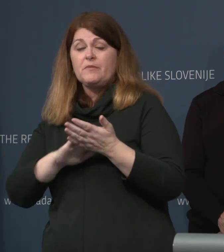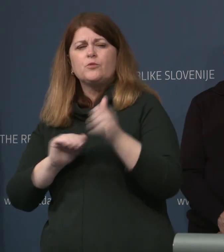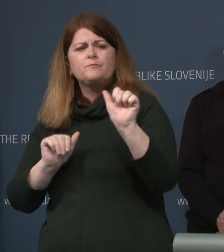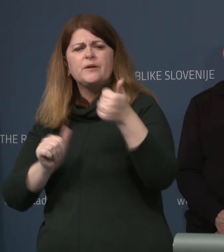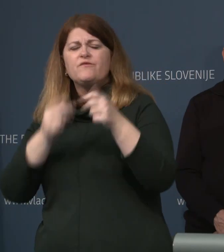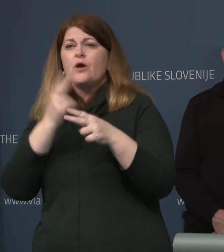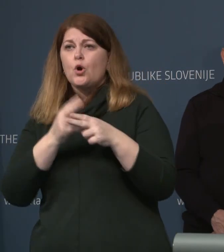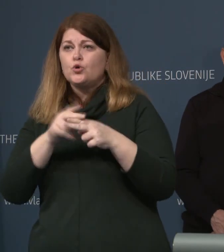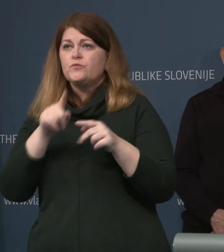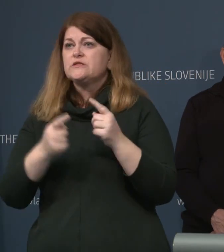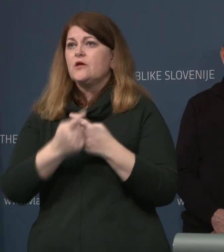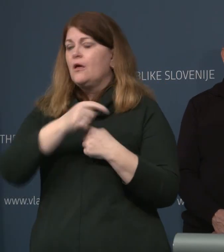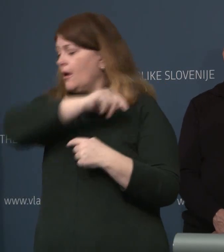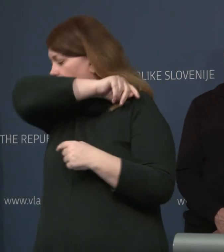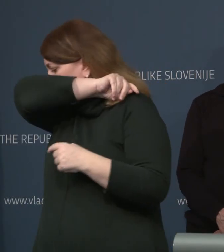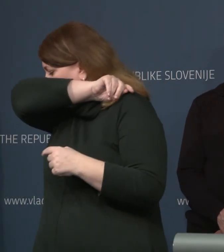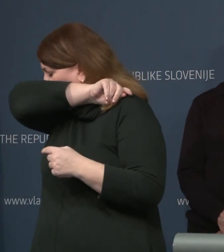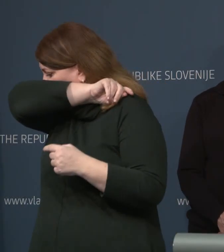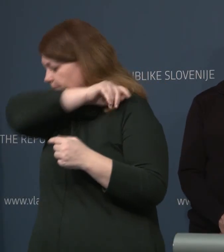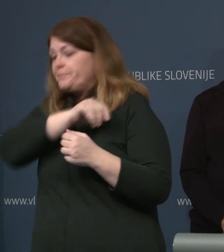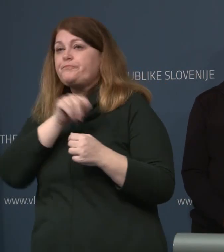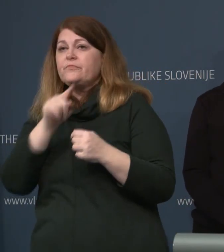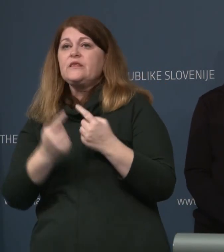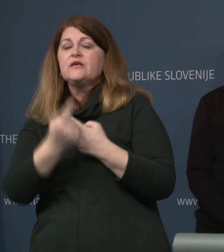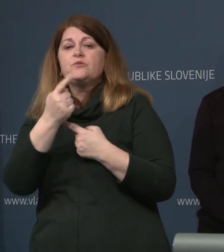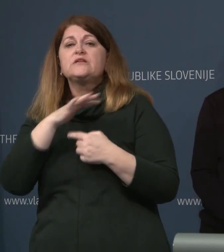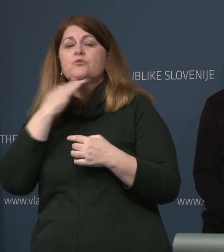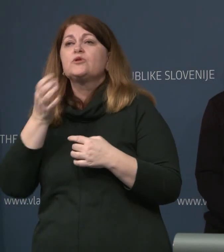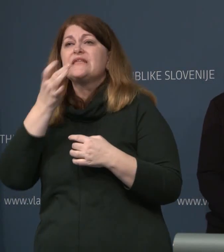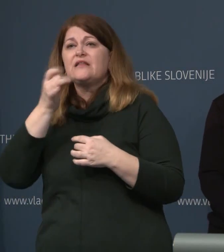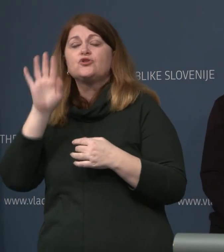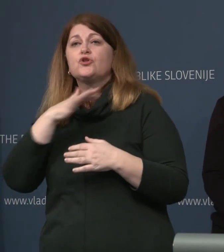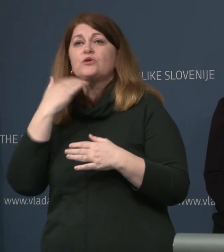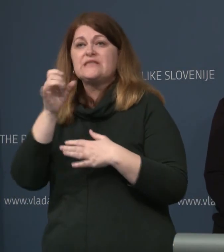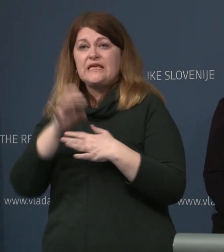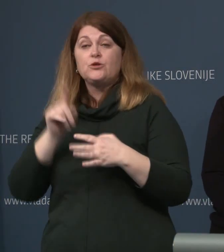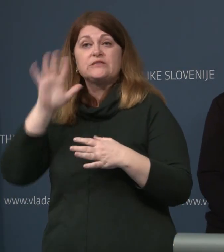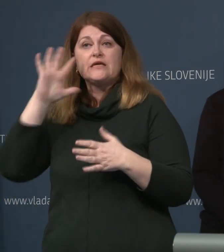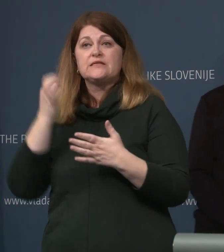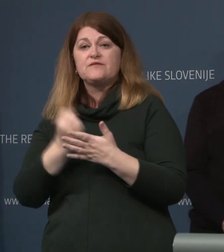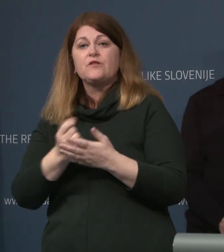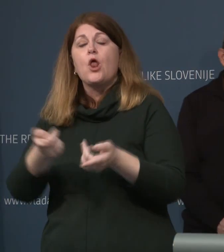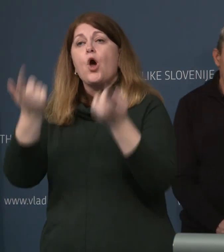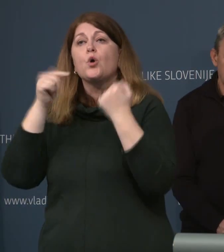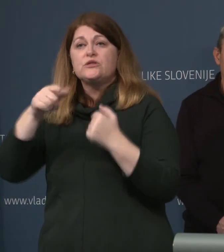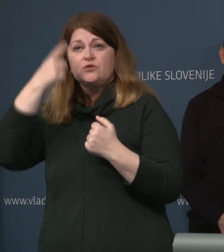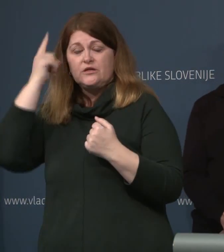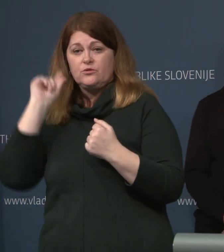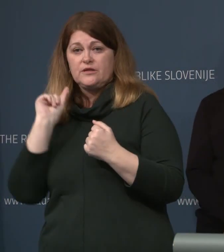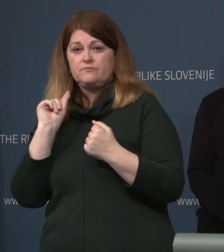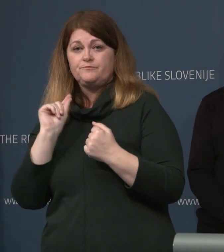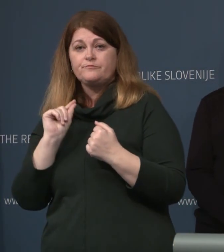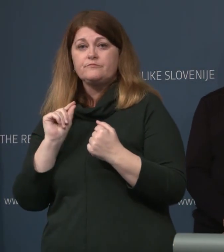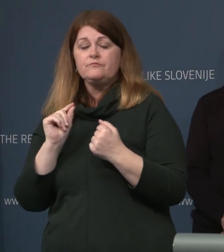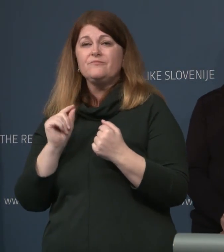prvih okužb, ki so se pojavljale, smo dosti natančno in dosti hitro se je izvedelo, odkot so ti ljudje, ne